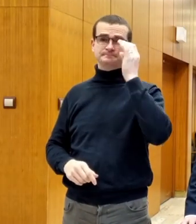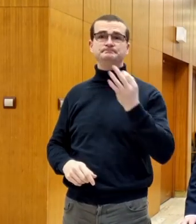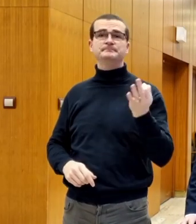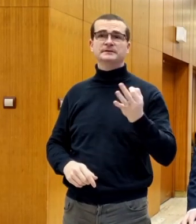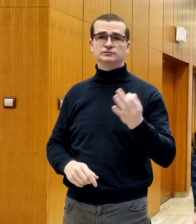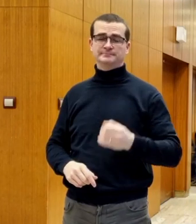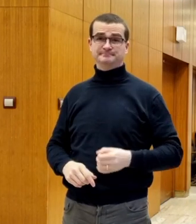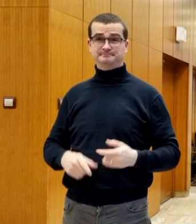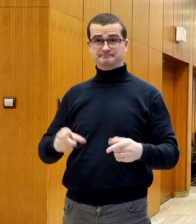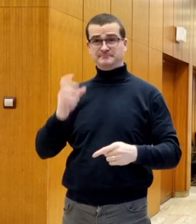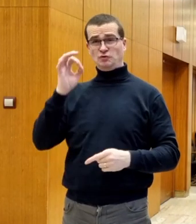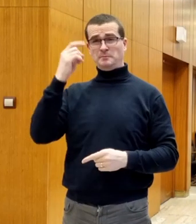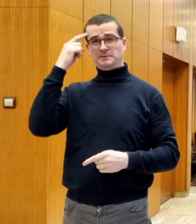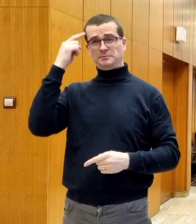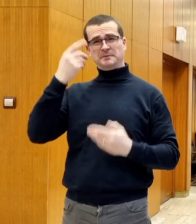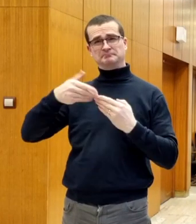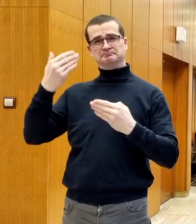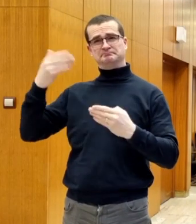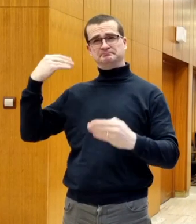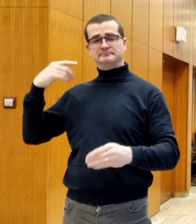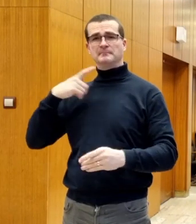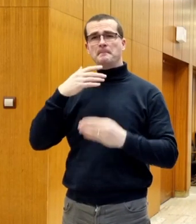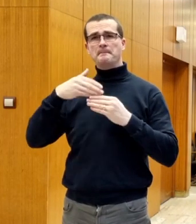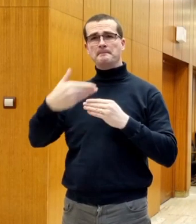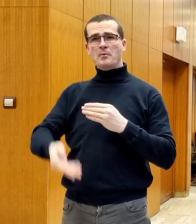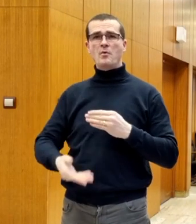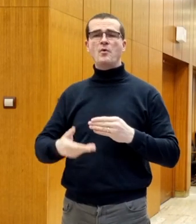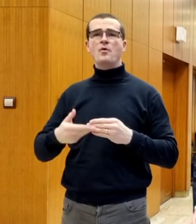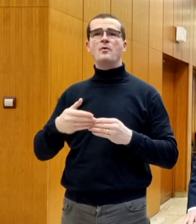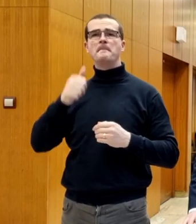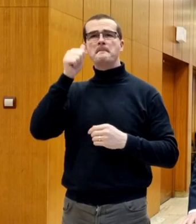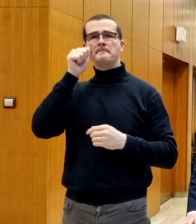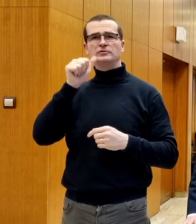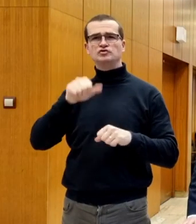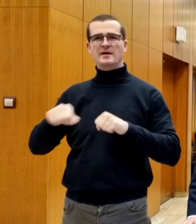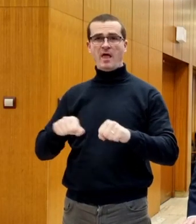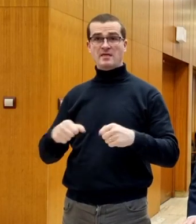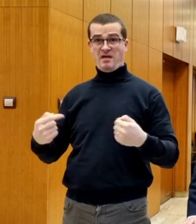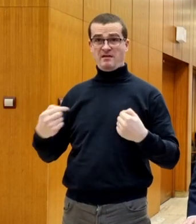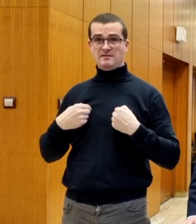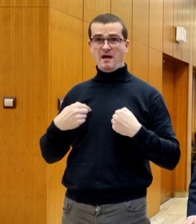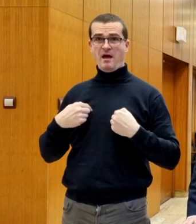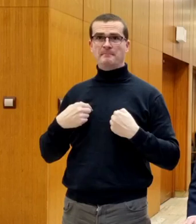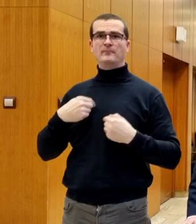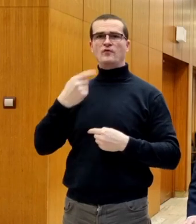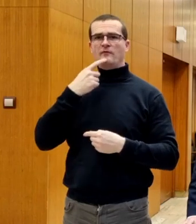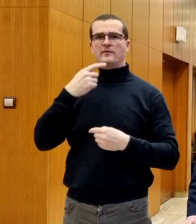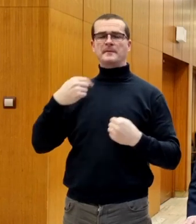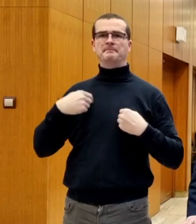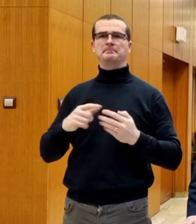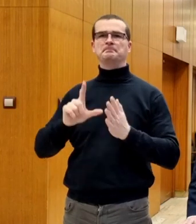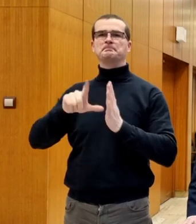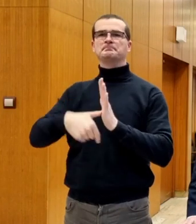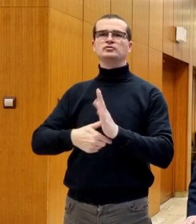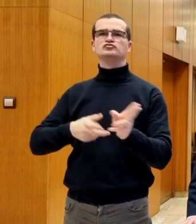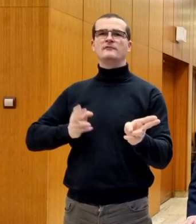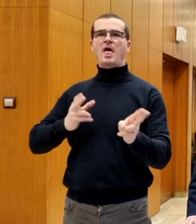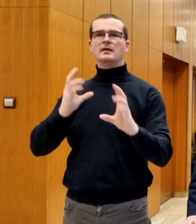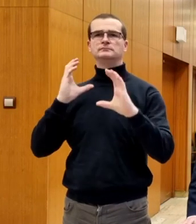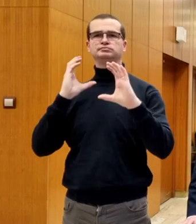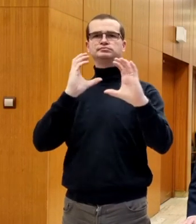ak si dobre spomínate, tak práve po období Mečerových vlád aj nám hovorili, že sme zmeškali vlak